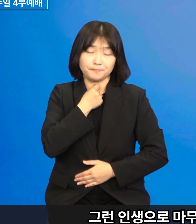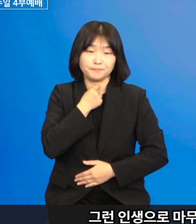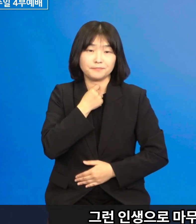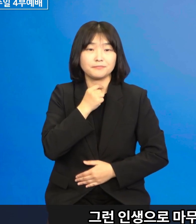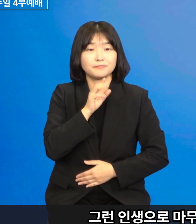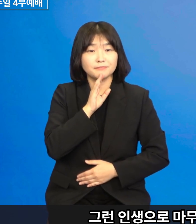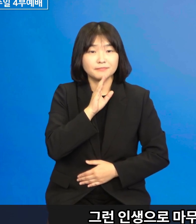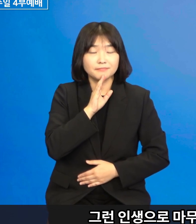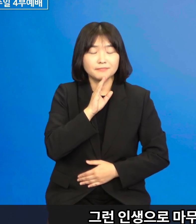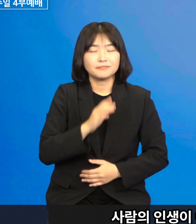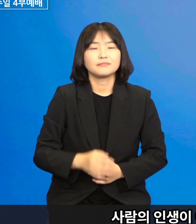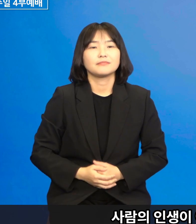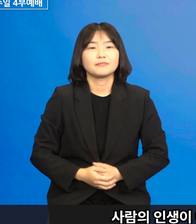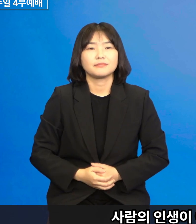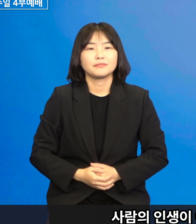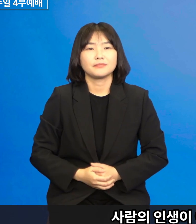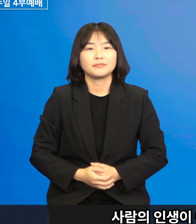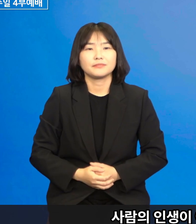겁니다.